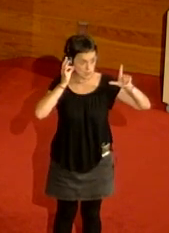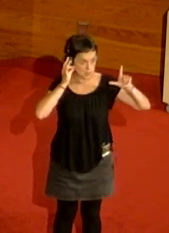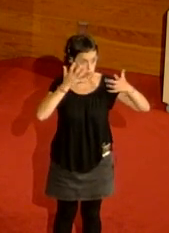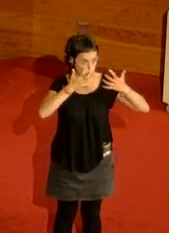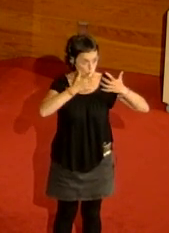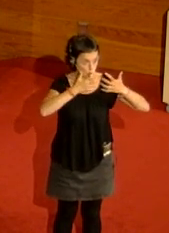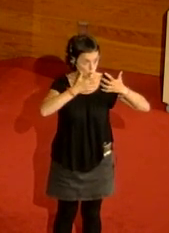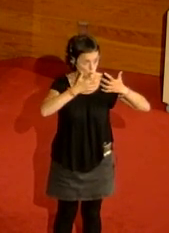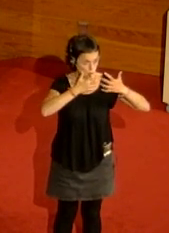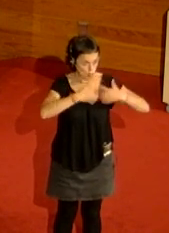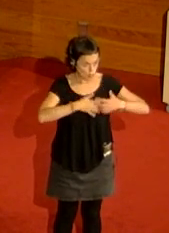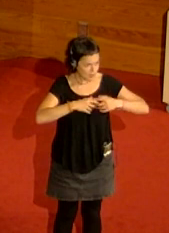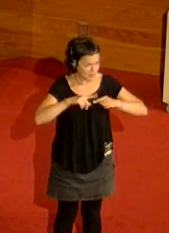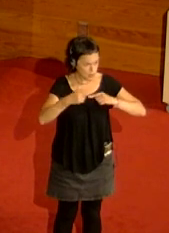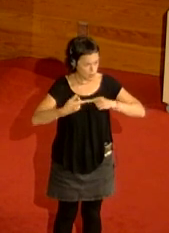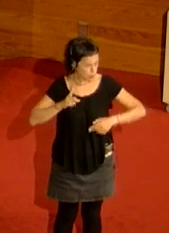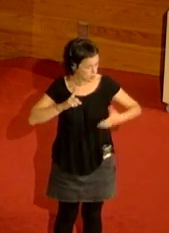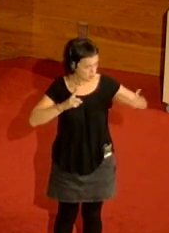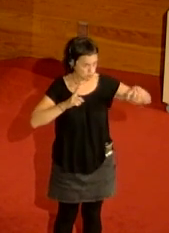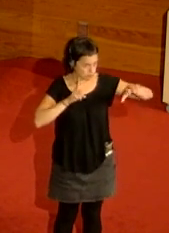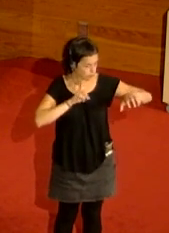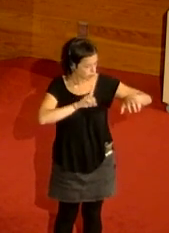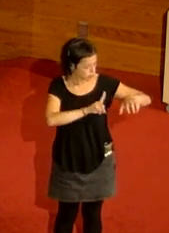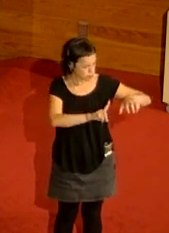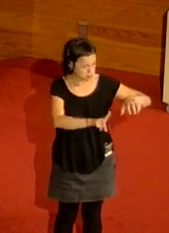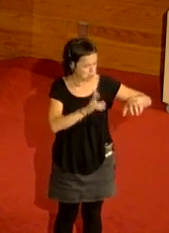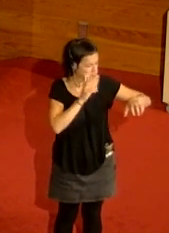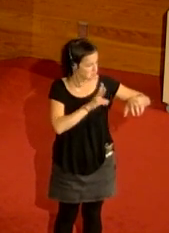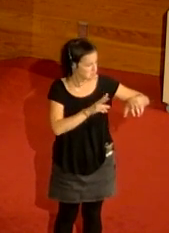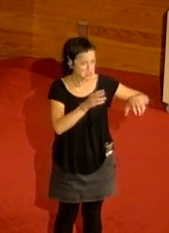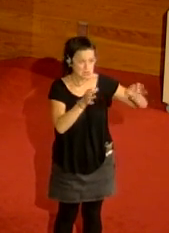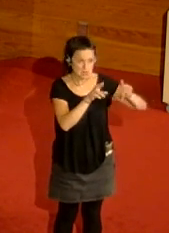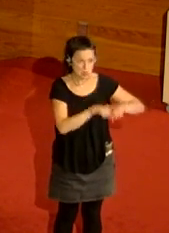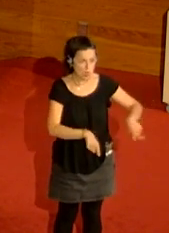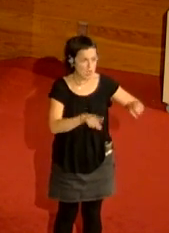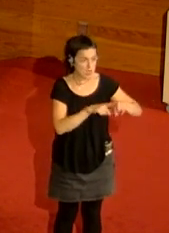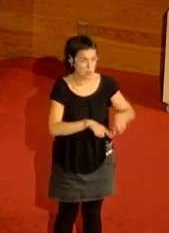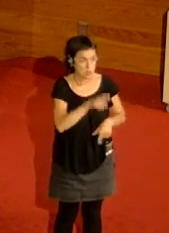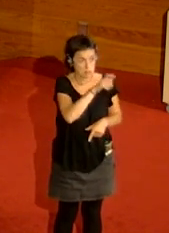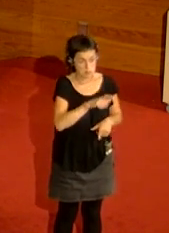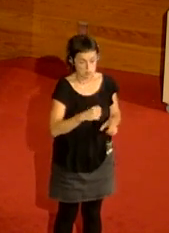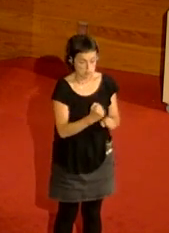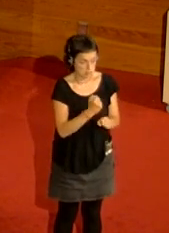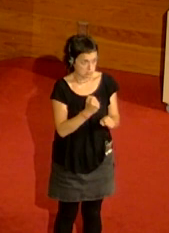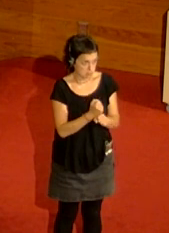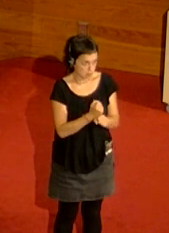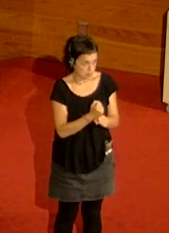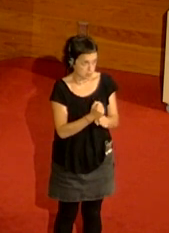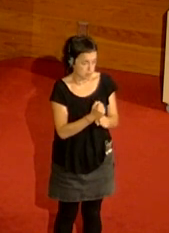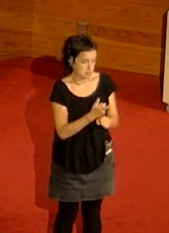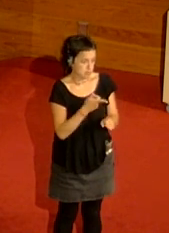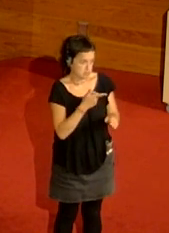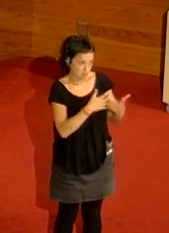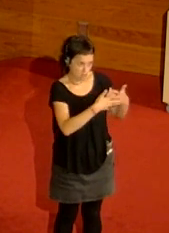pasado cada día pasa por esa fábrica y ve lo mismo los trabajadores entrando en la la fábrica eh sin embargo un